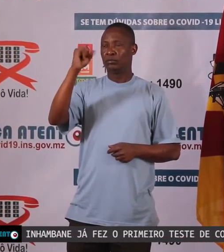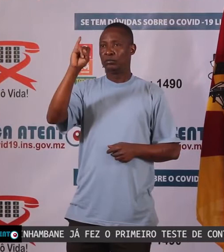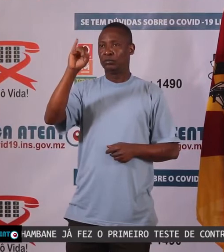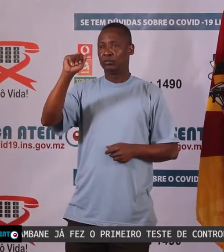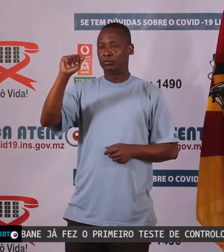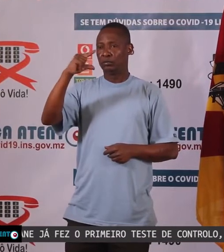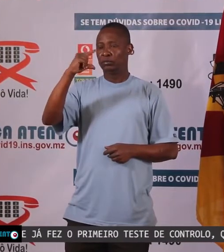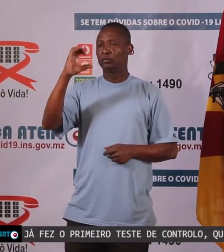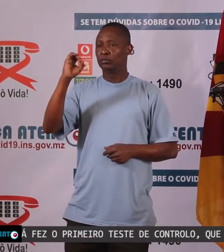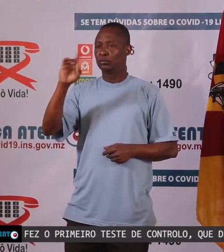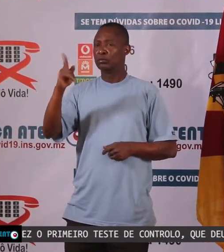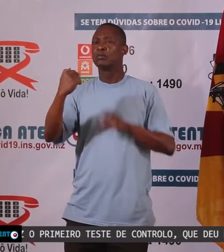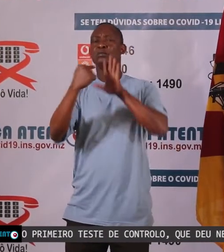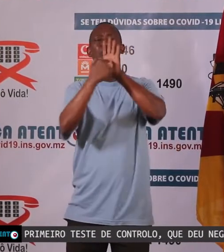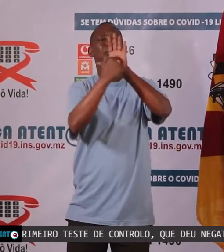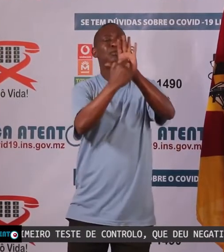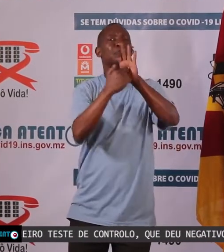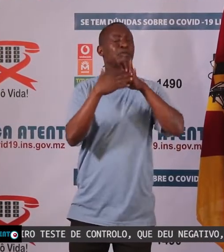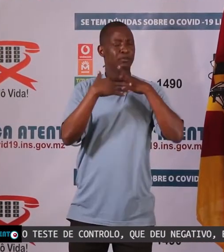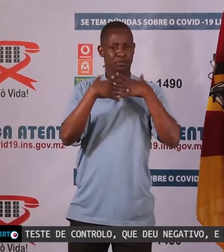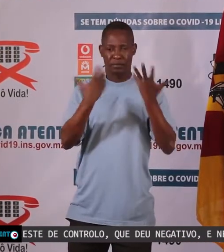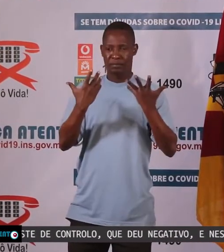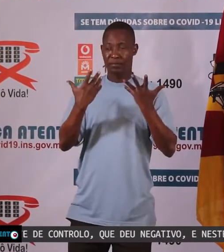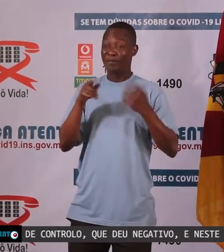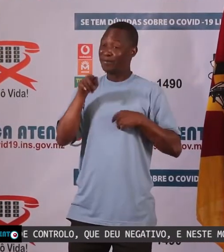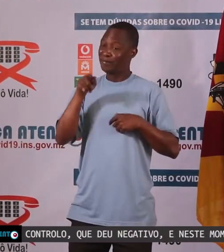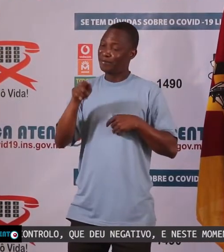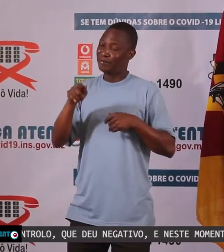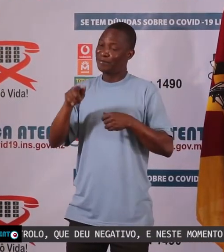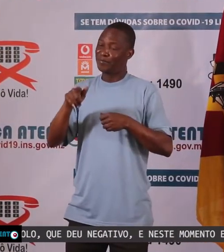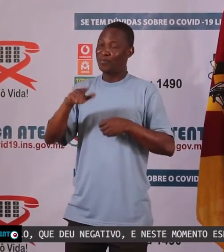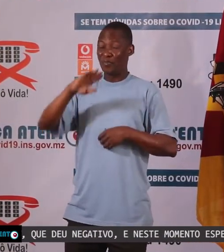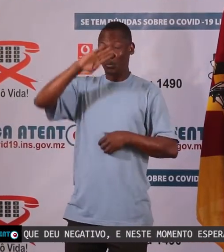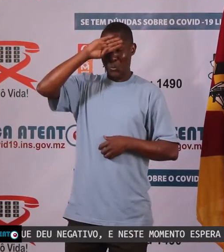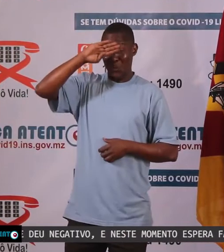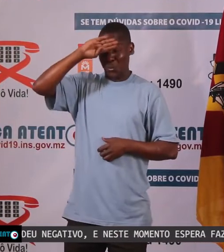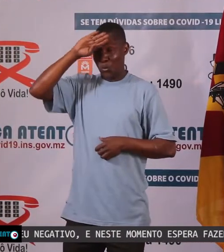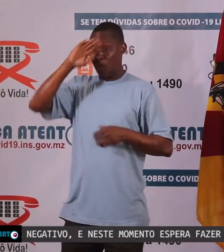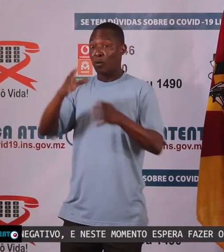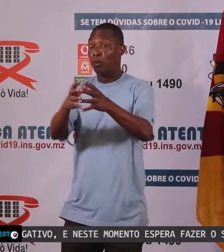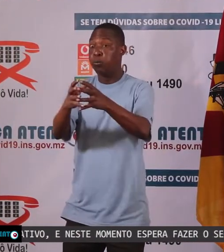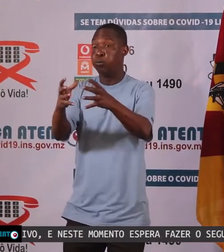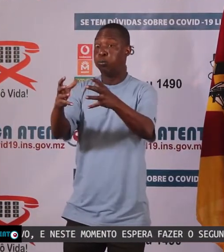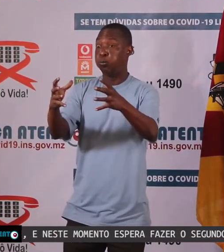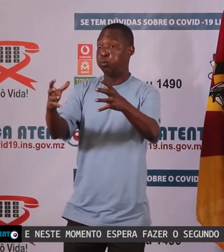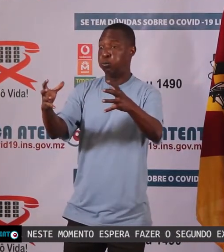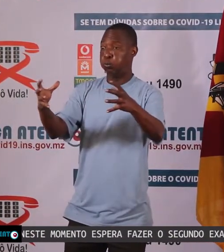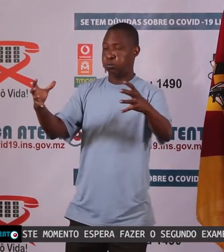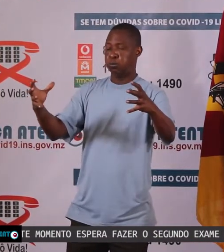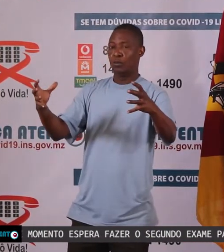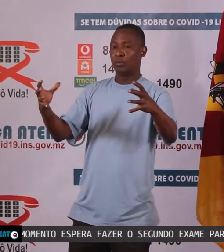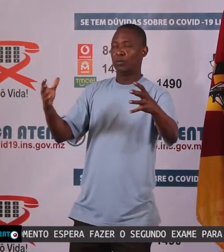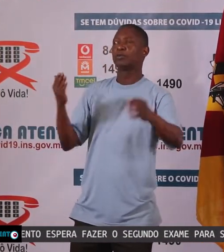elevada percentagem de positividade das amostras testadas. Isso já vinhamos comunicando também ao longo da